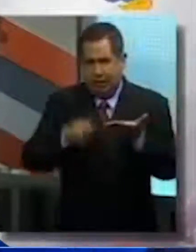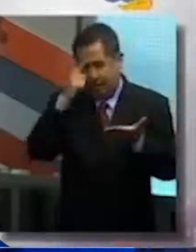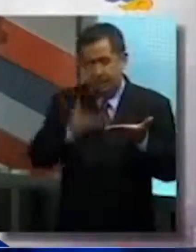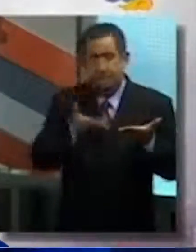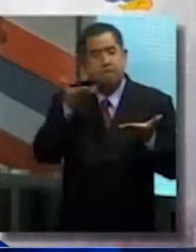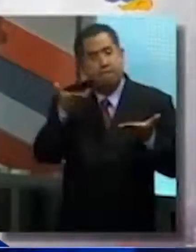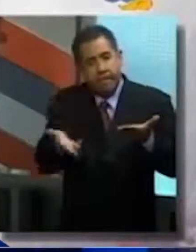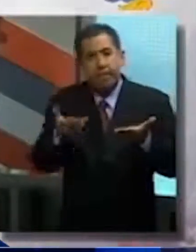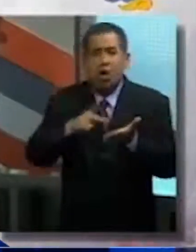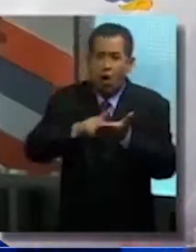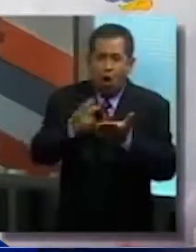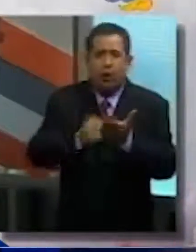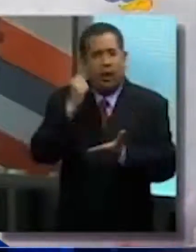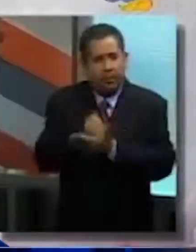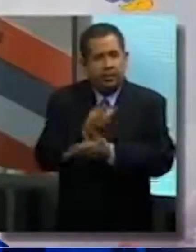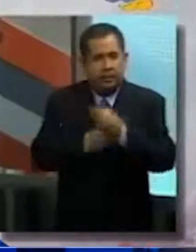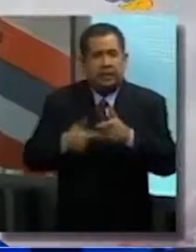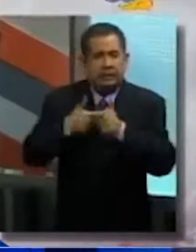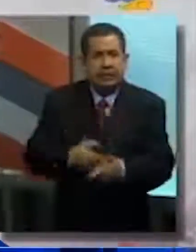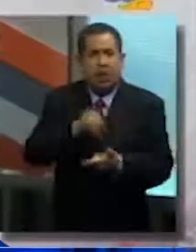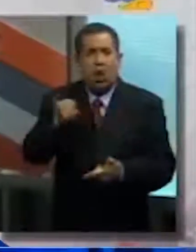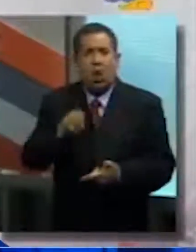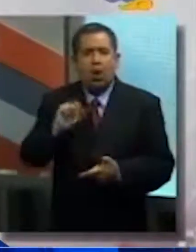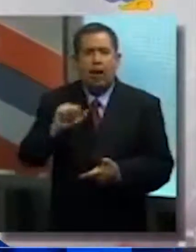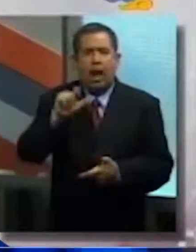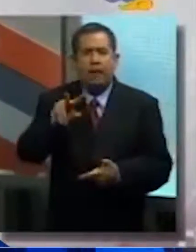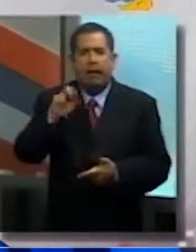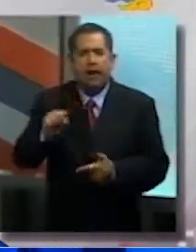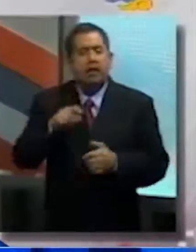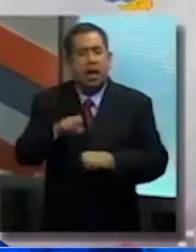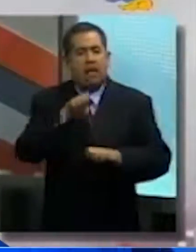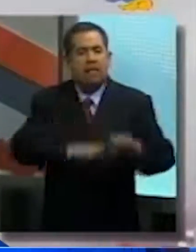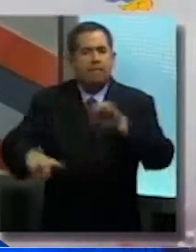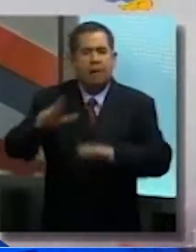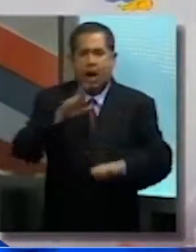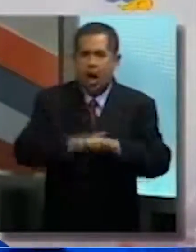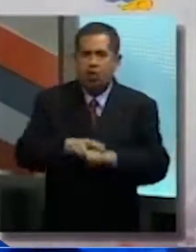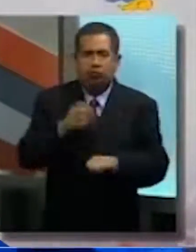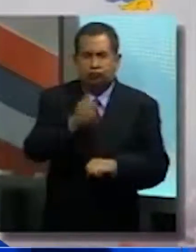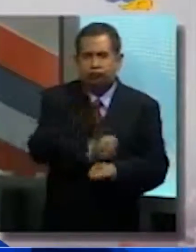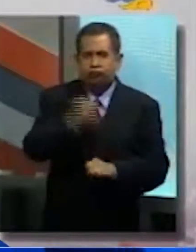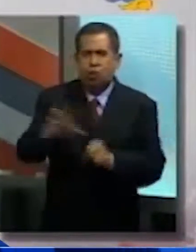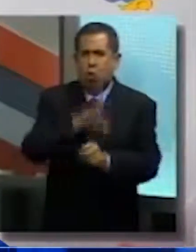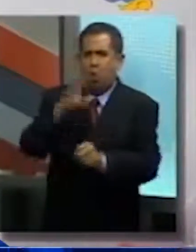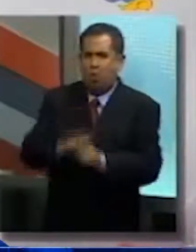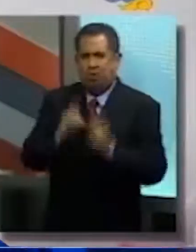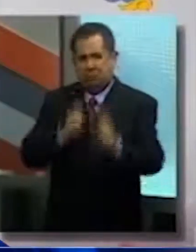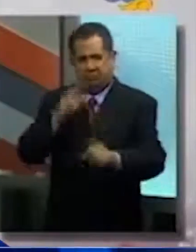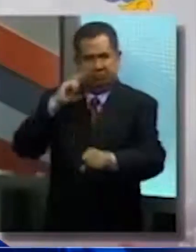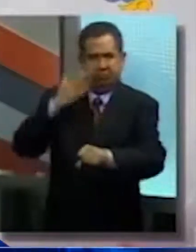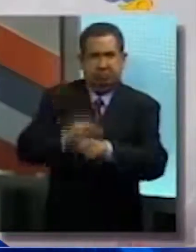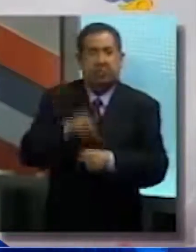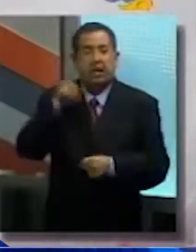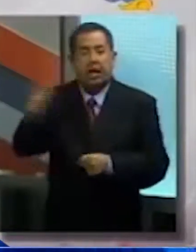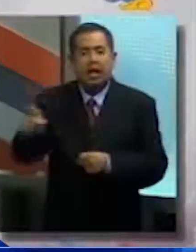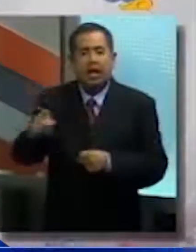la ratificación del nombramiento de Jorge Álvarez Fuentes como embajador extraordinario y plenipotenciario de México en